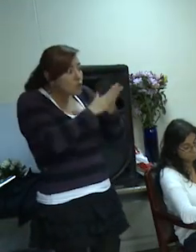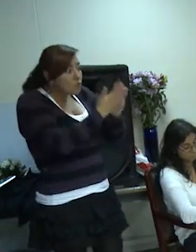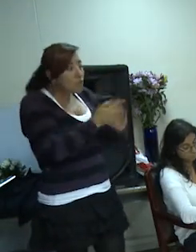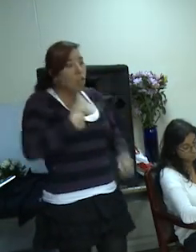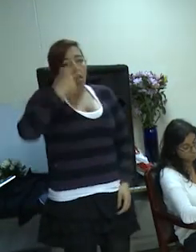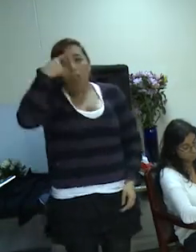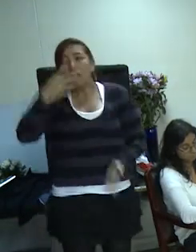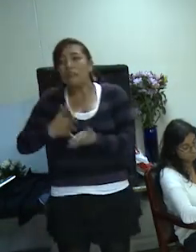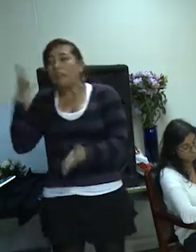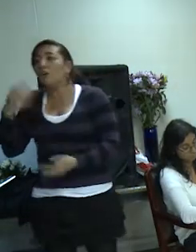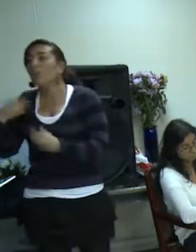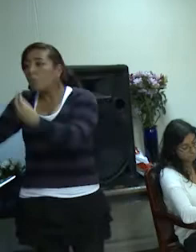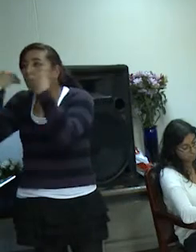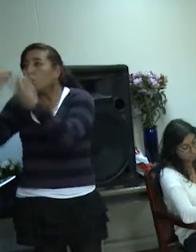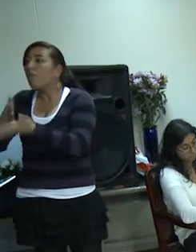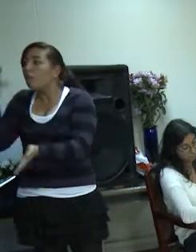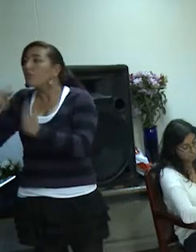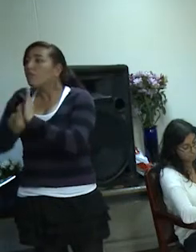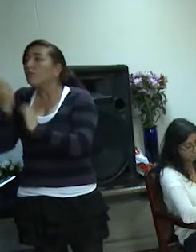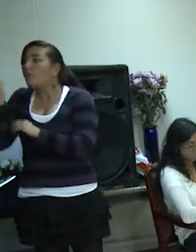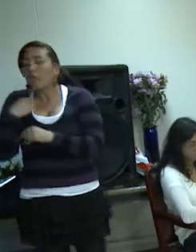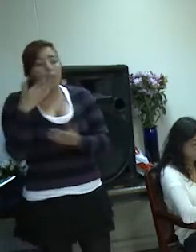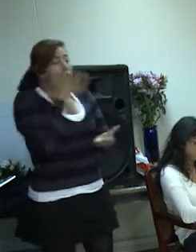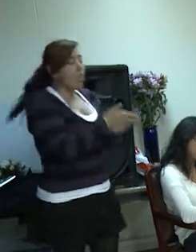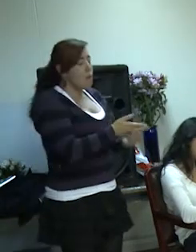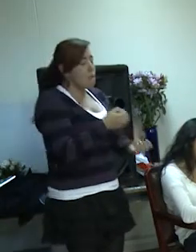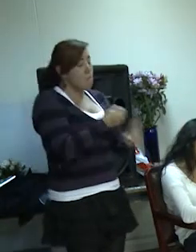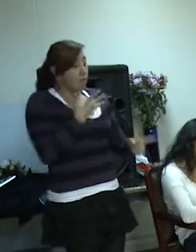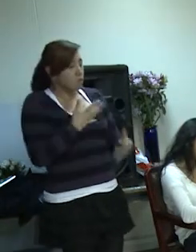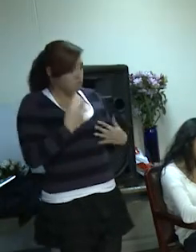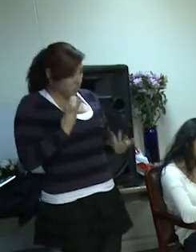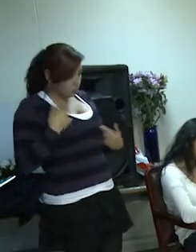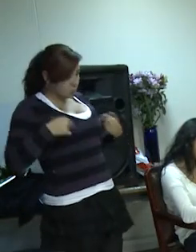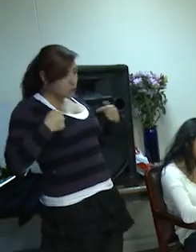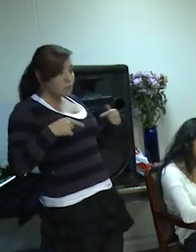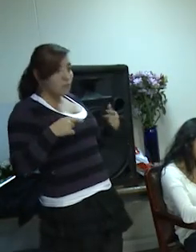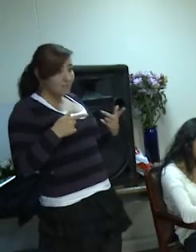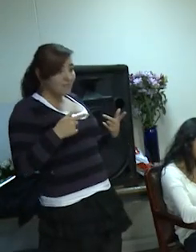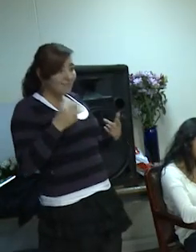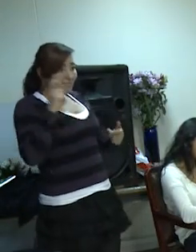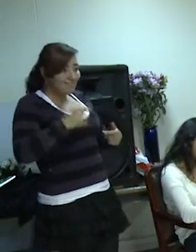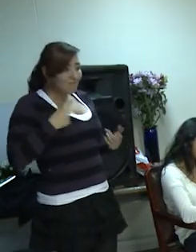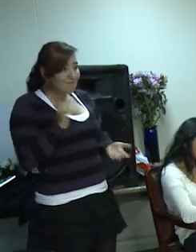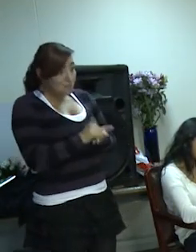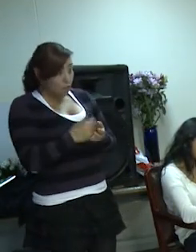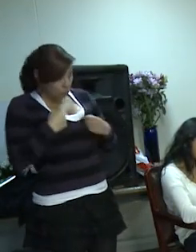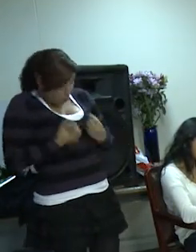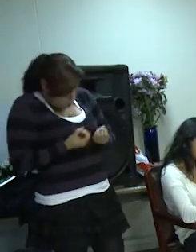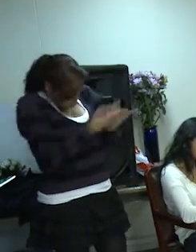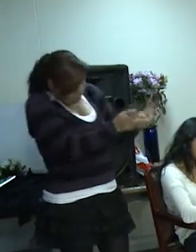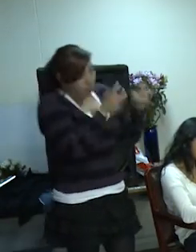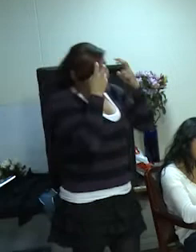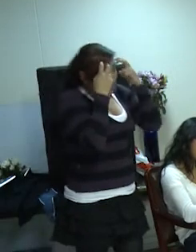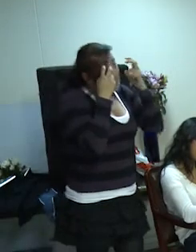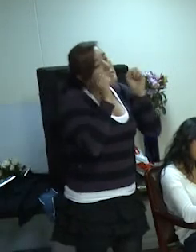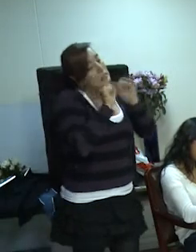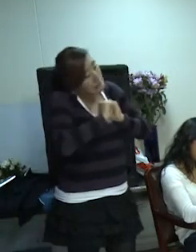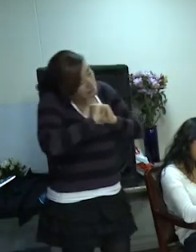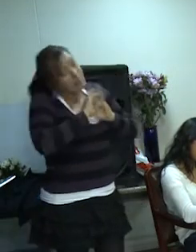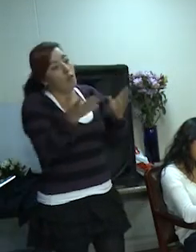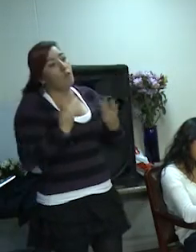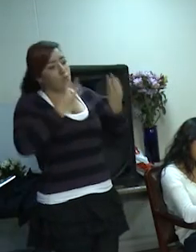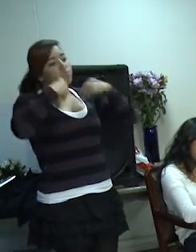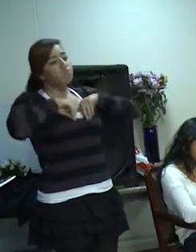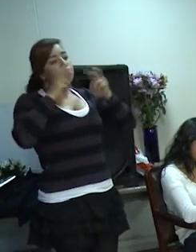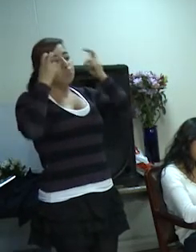dejar de tratarse e impregnar por ellas. Uno no es el que va a llevar el conocimiento. Claro que sí lo va a llevar, lo